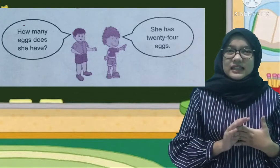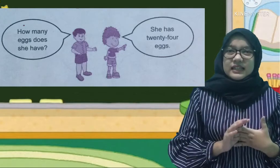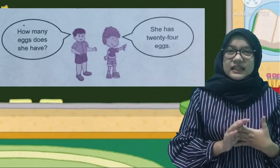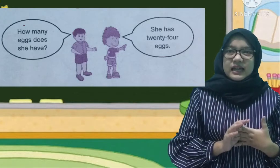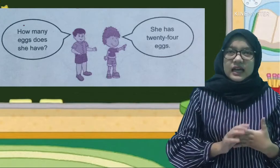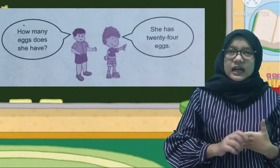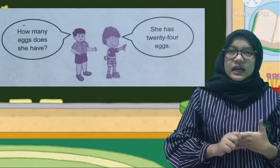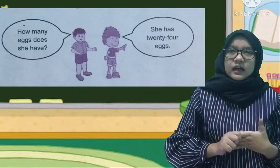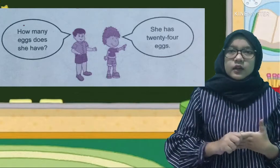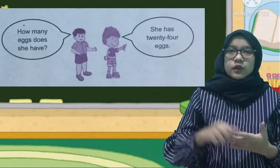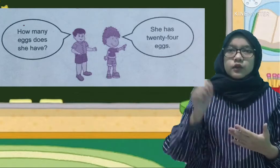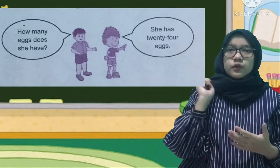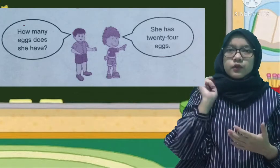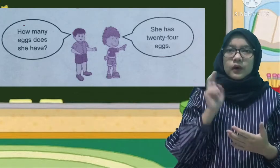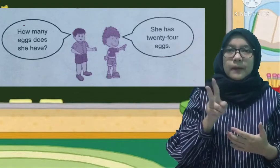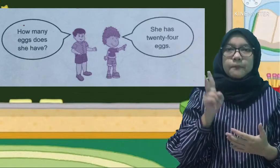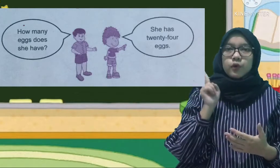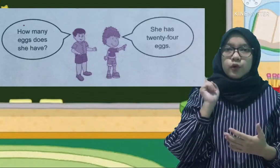mempunyai